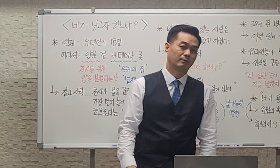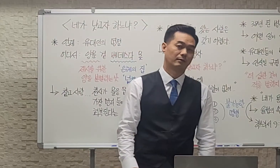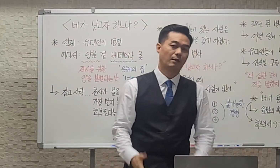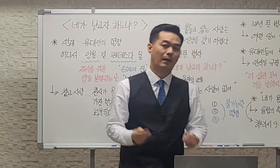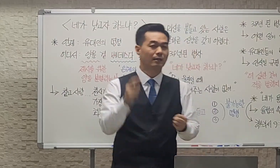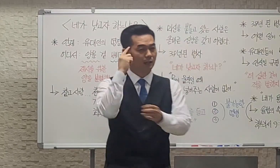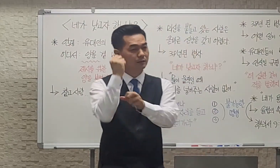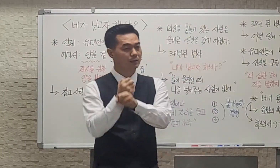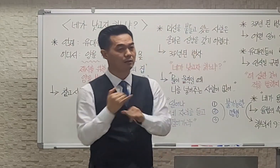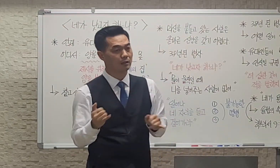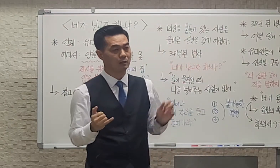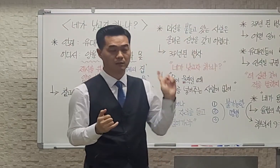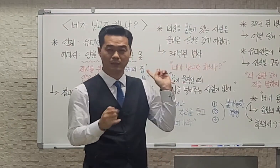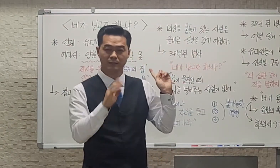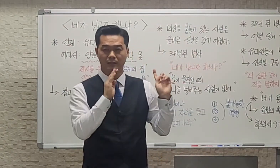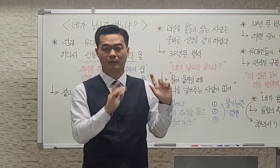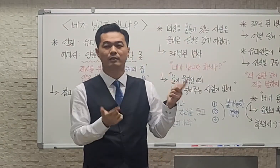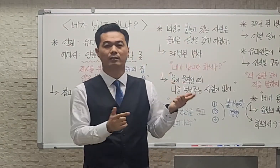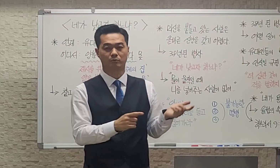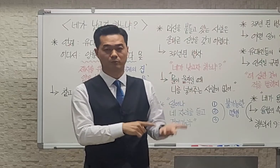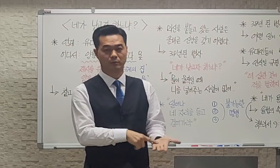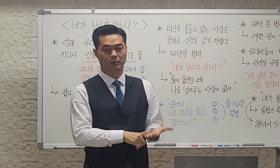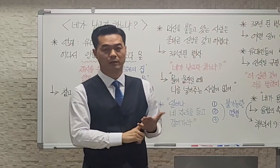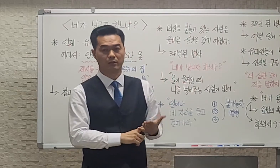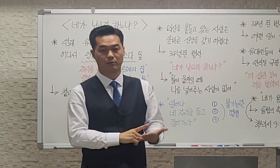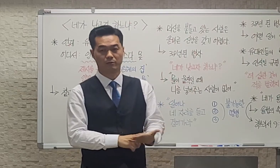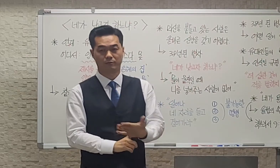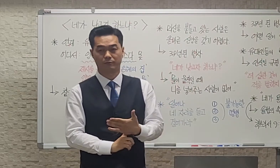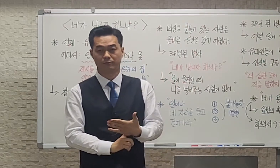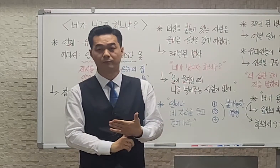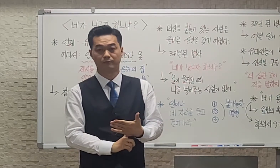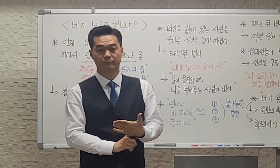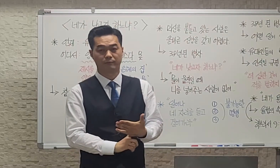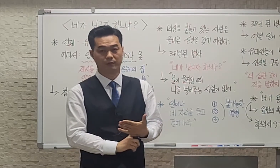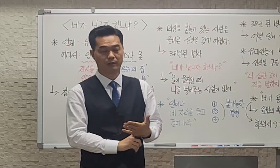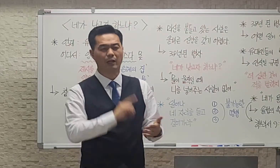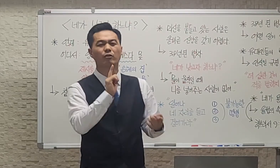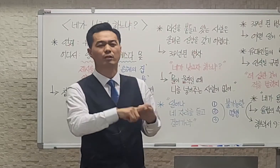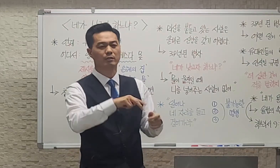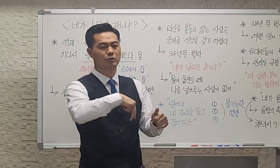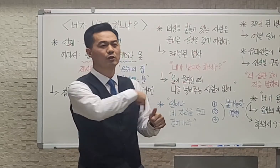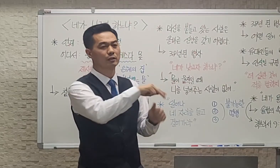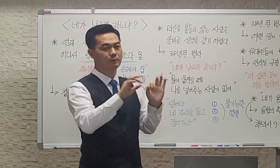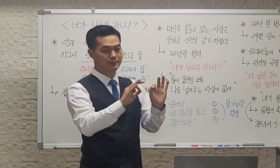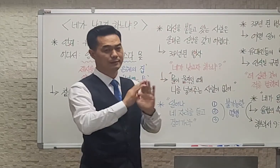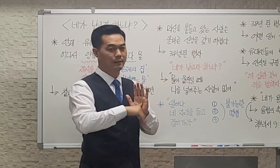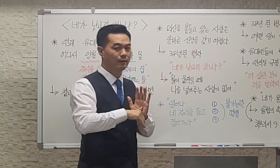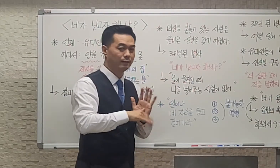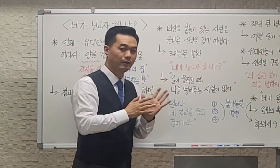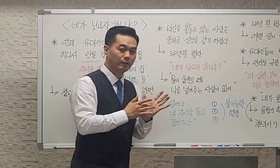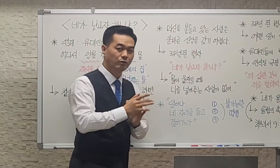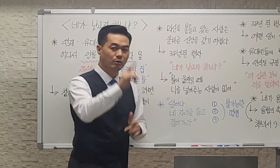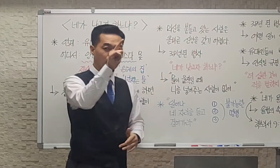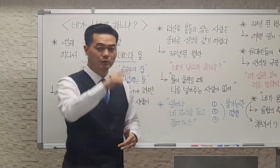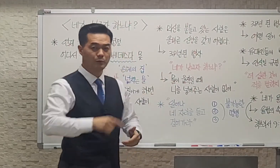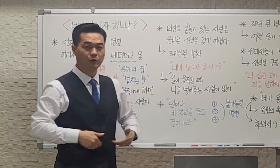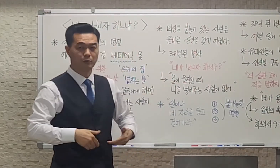근데 많은 학자들이 사실이 아니라고. 네, 당연히 정황상으로 봤을 때 예수님이 오실 필요가